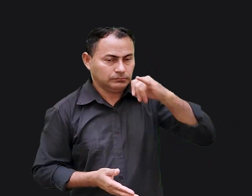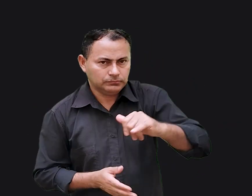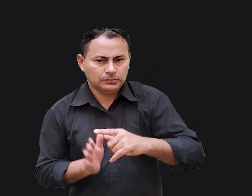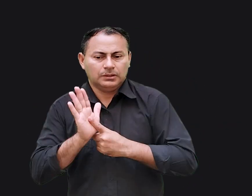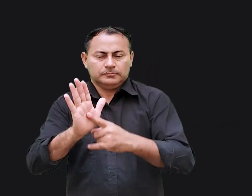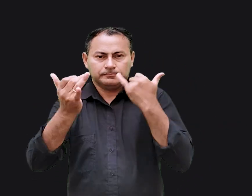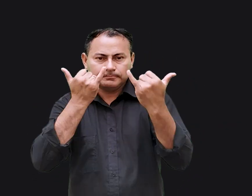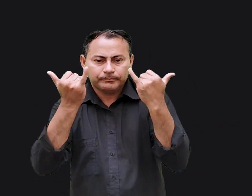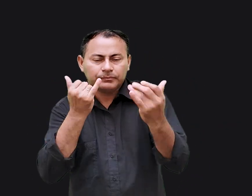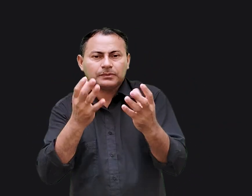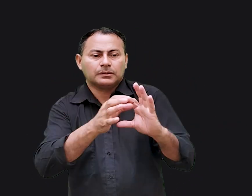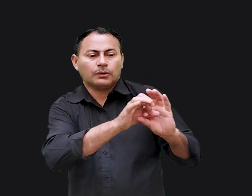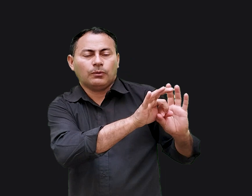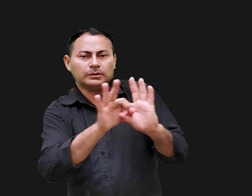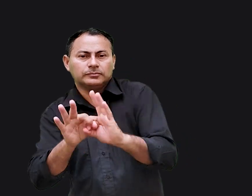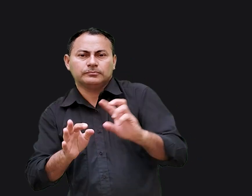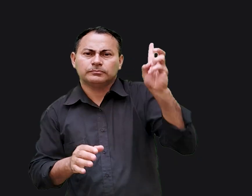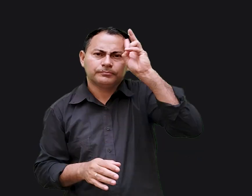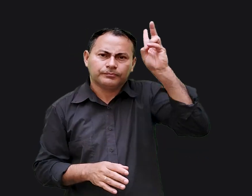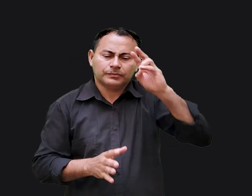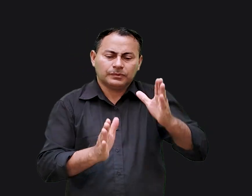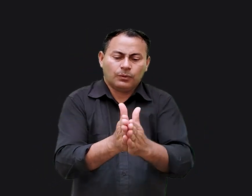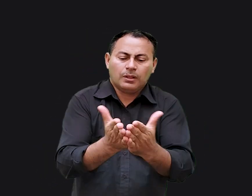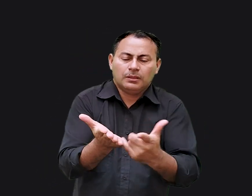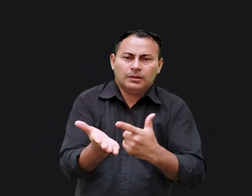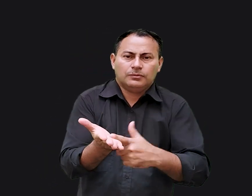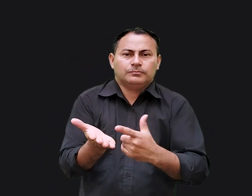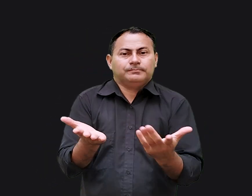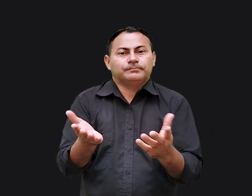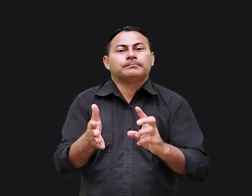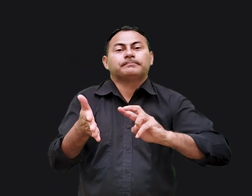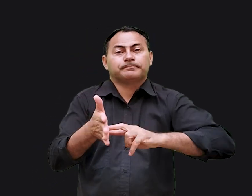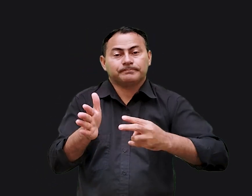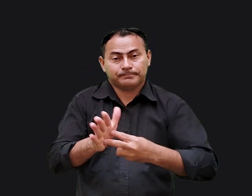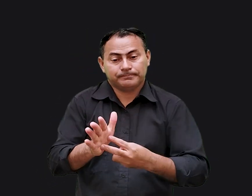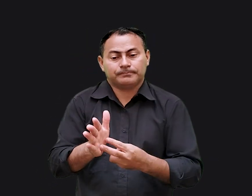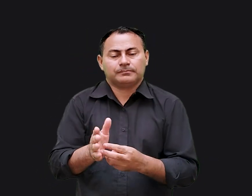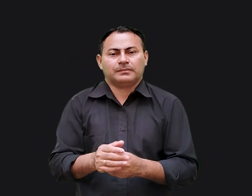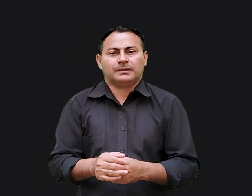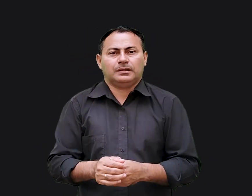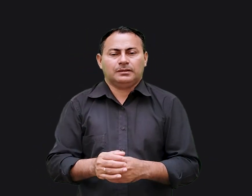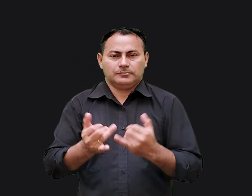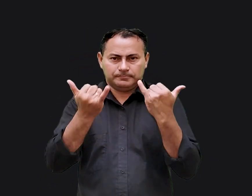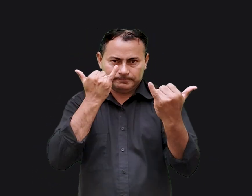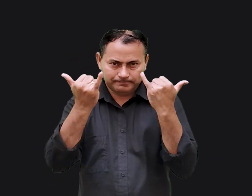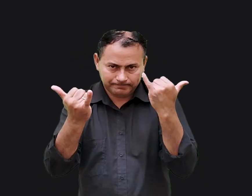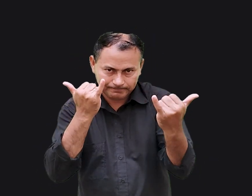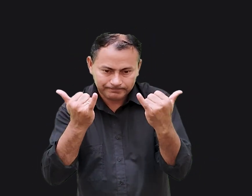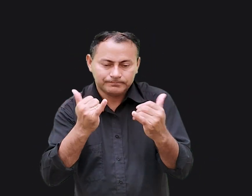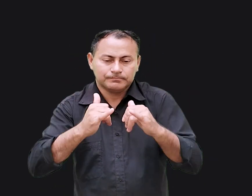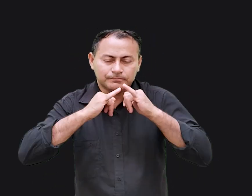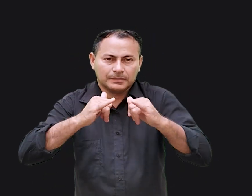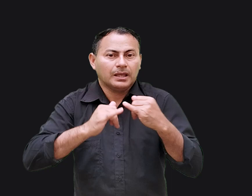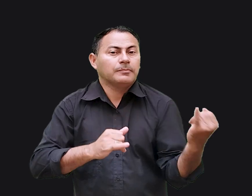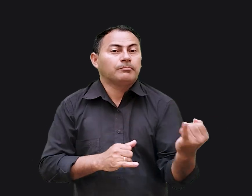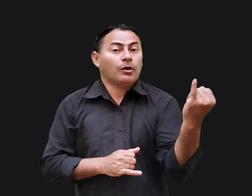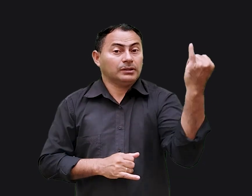dando informações sobre o contexto histórico do livro, aí significa que essas informações serão